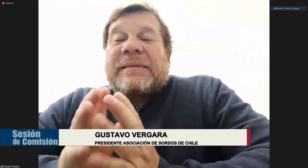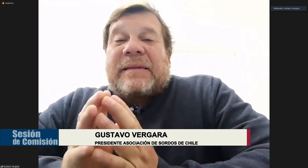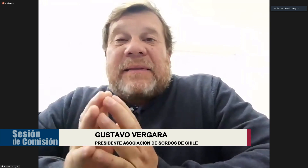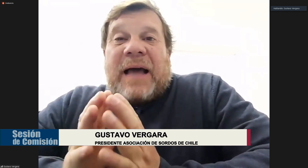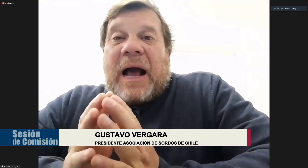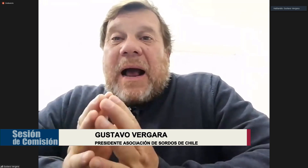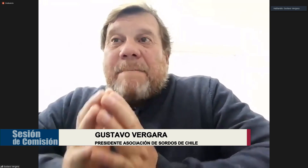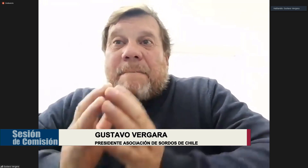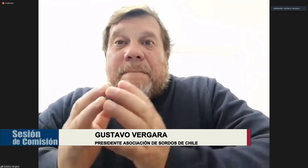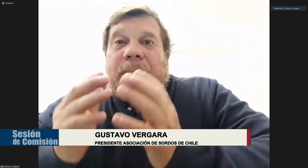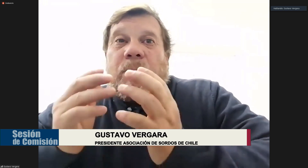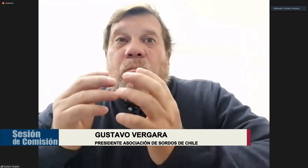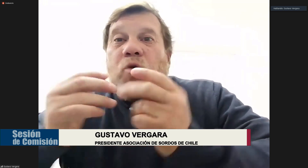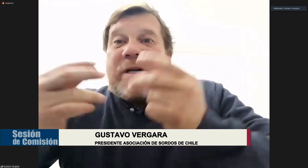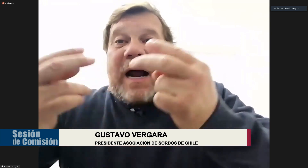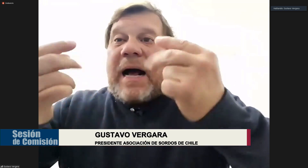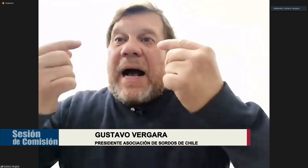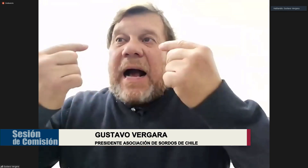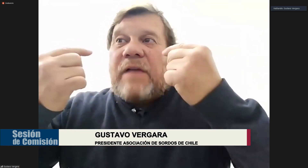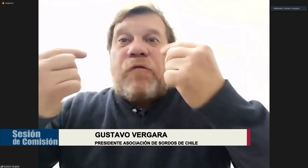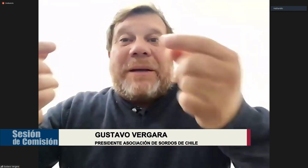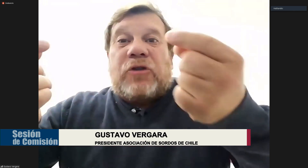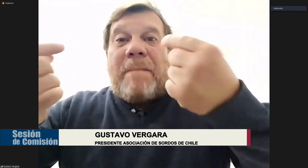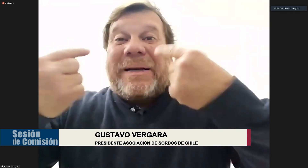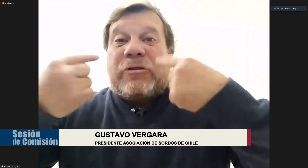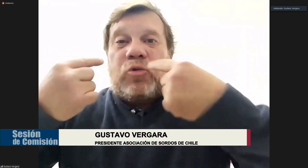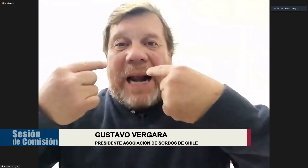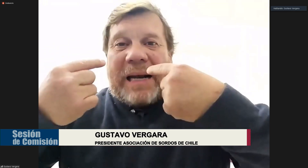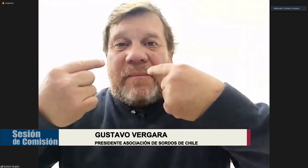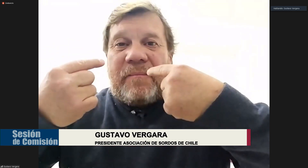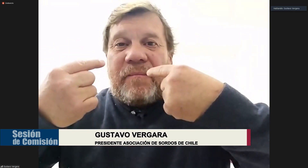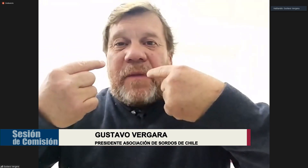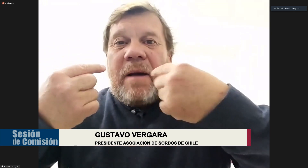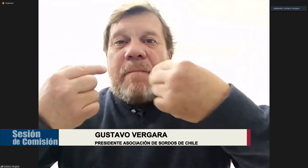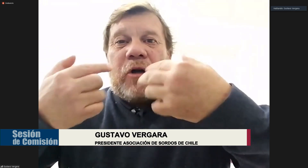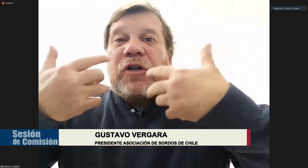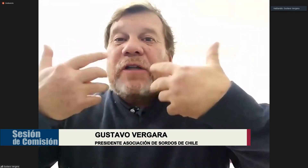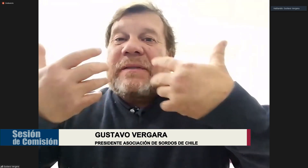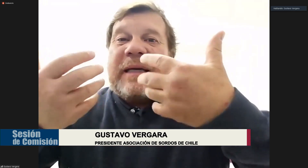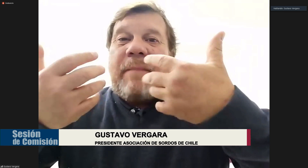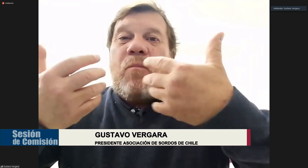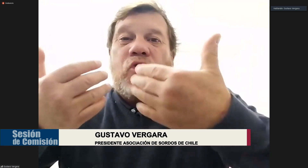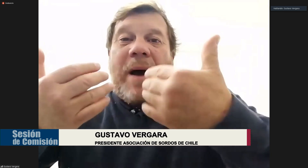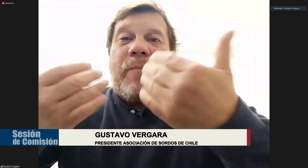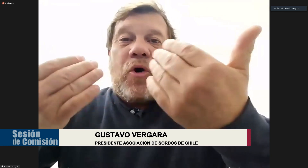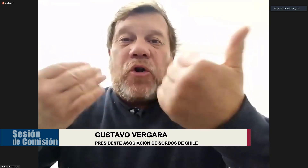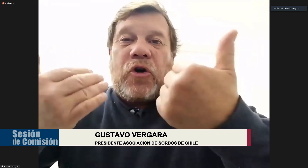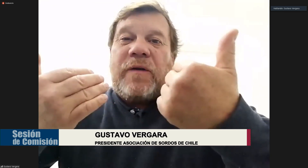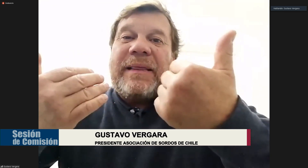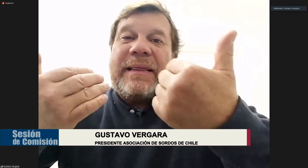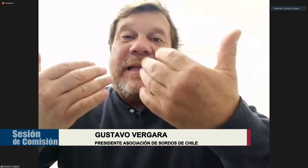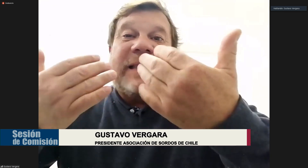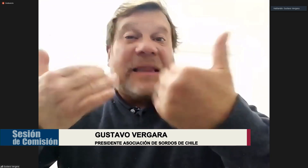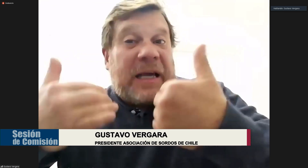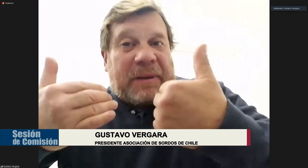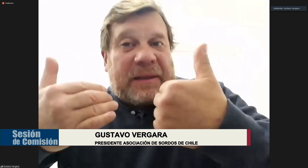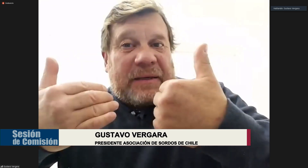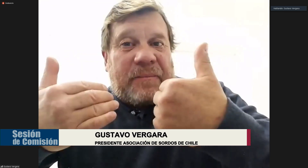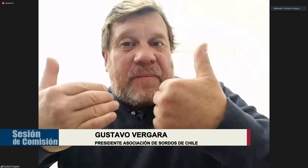necesita mucha información visual, por eso exige mucho apoyo de intérprete.